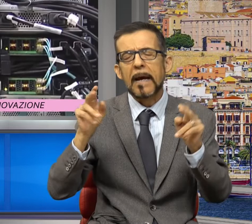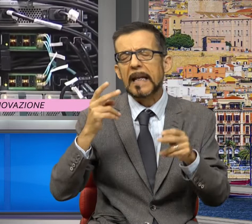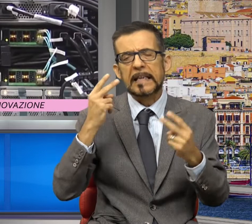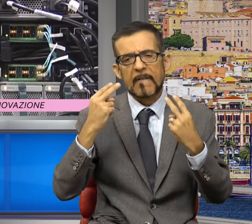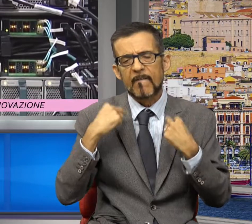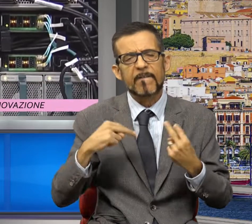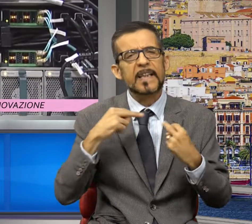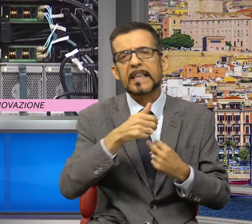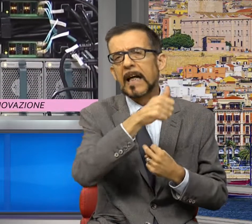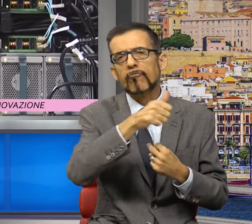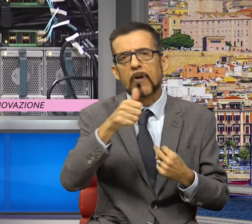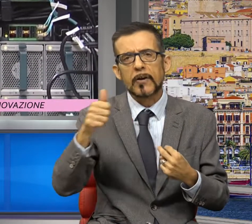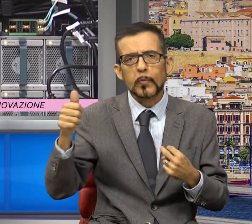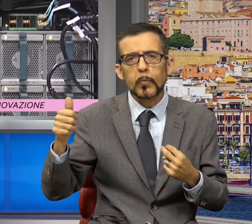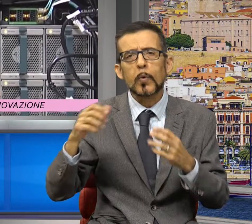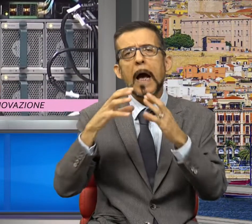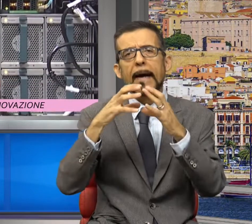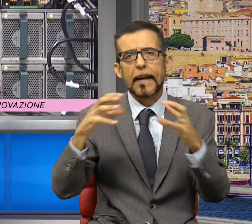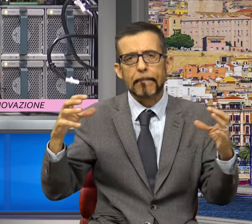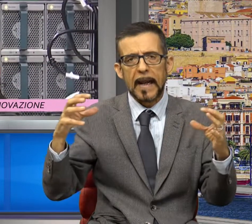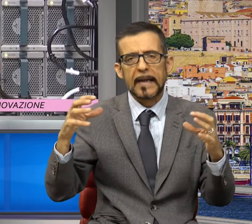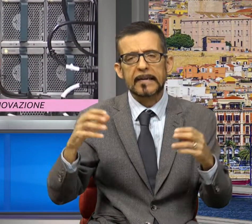persone e delle imprese. Consideriamo per esempio